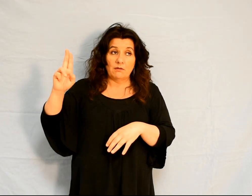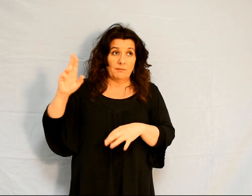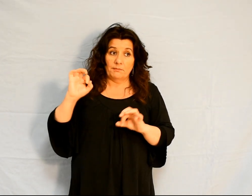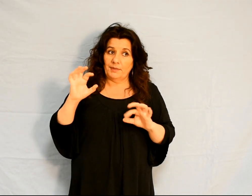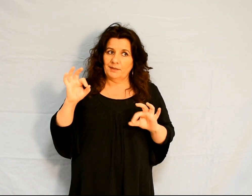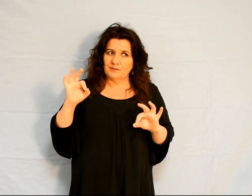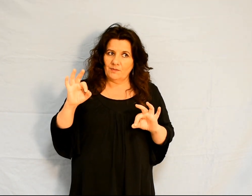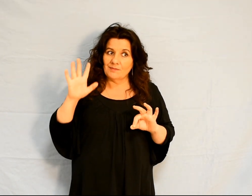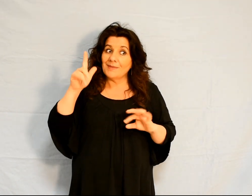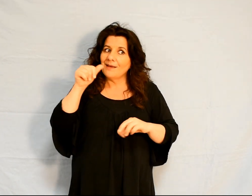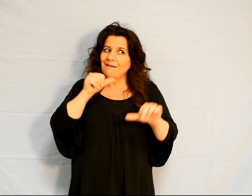Saint.